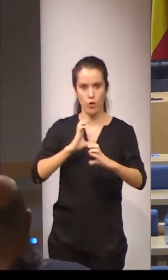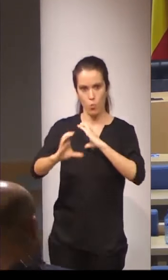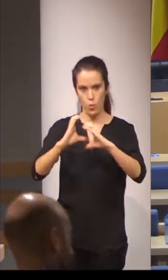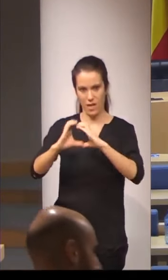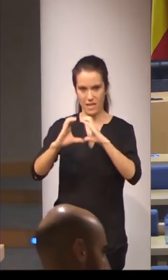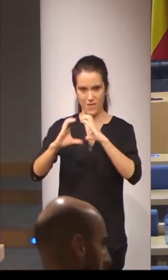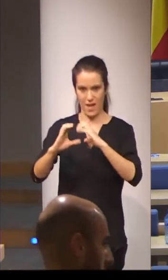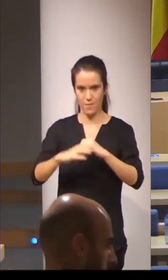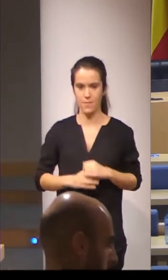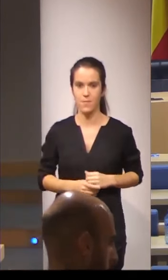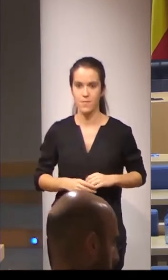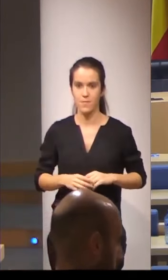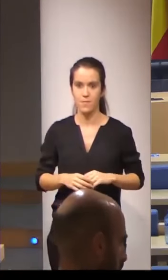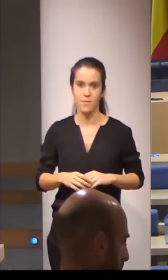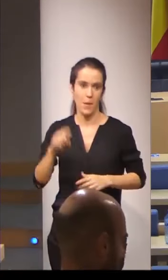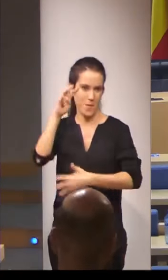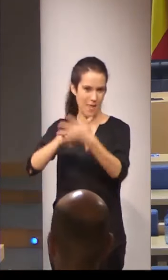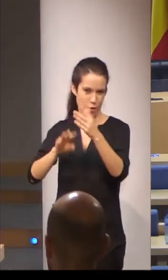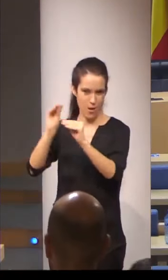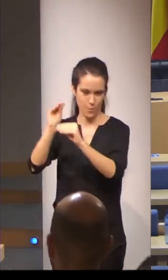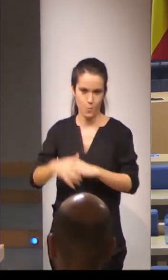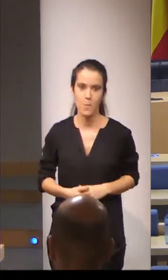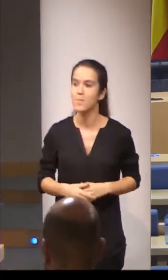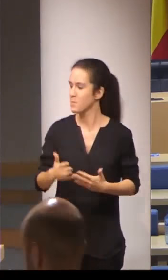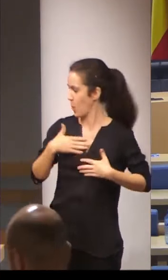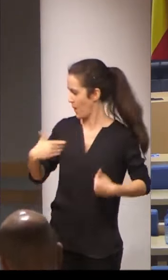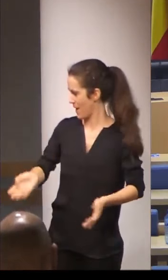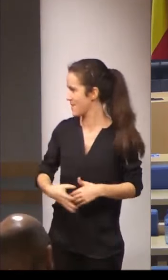el CEIR Arco, Villarreal, Barcelona. Cuando queráis.